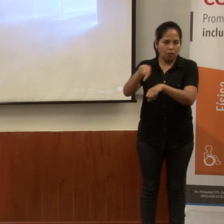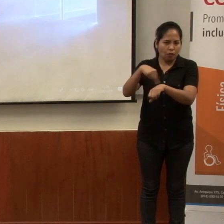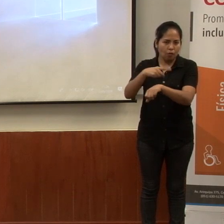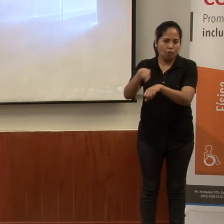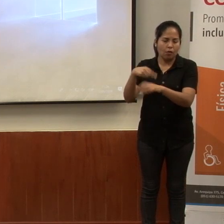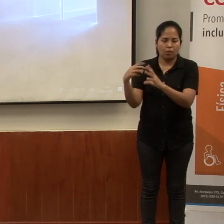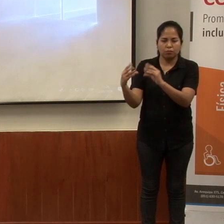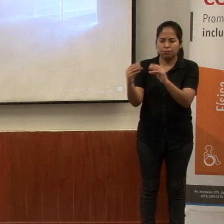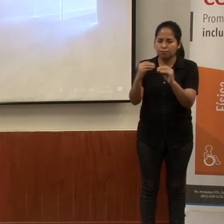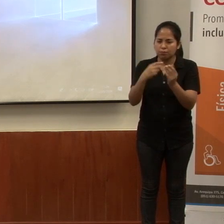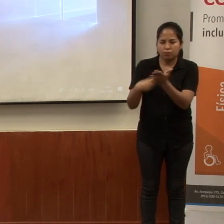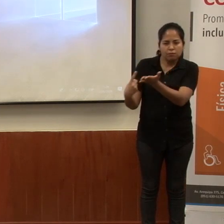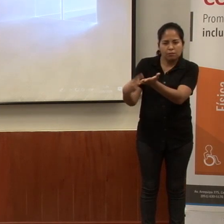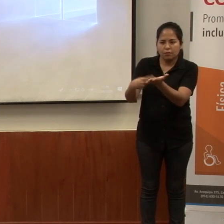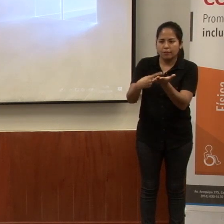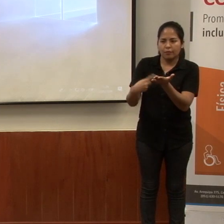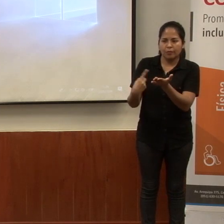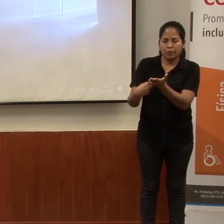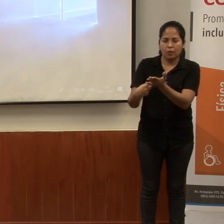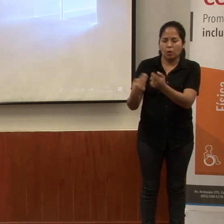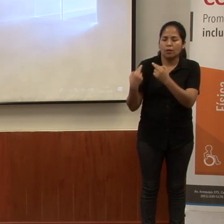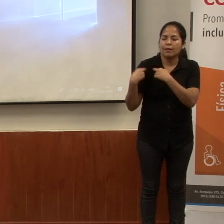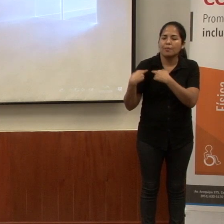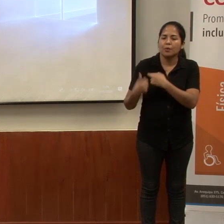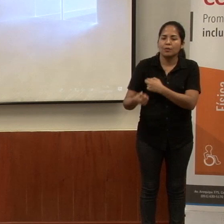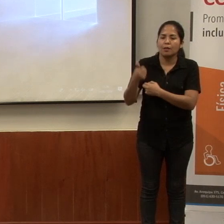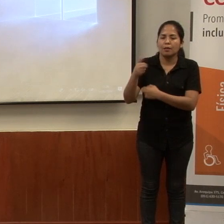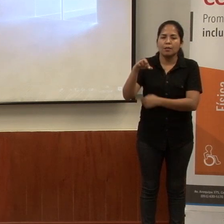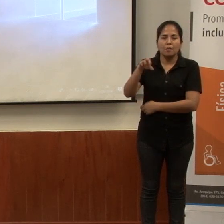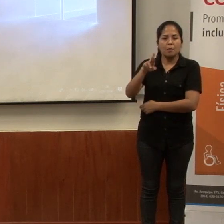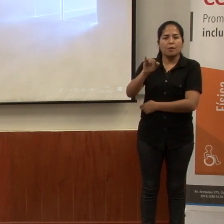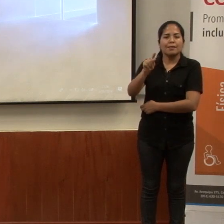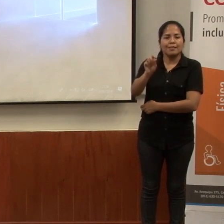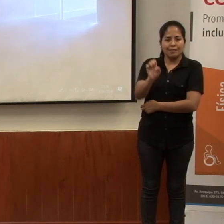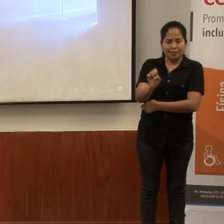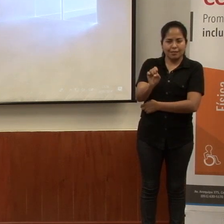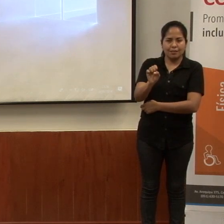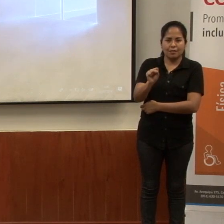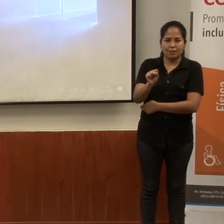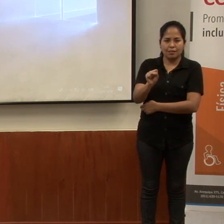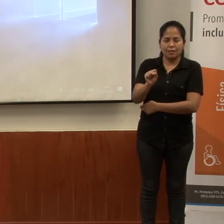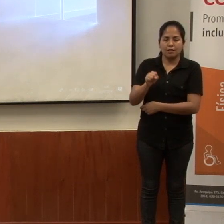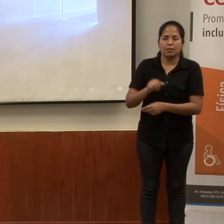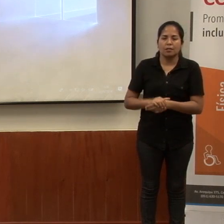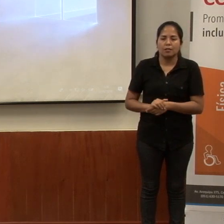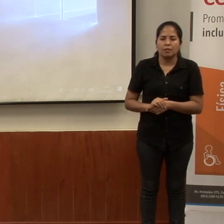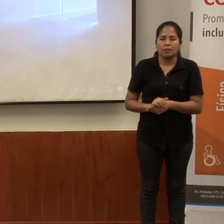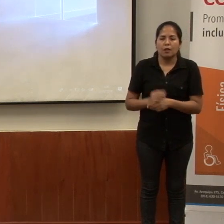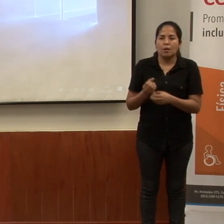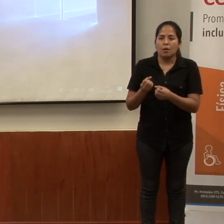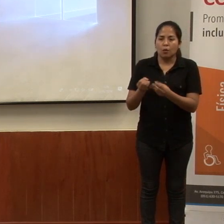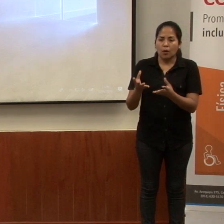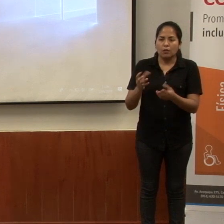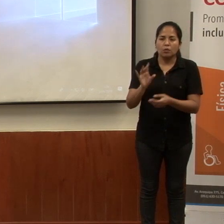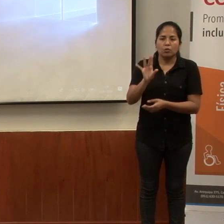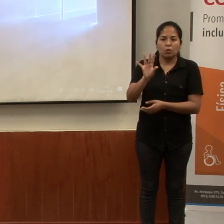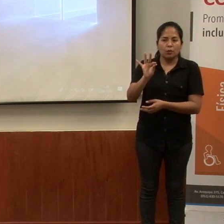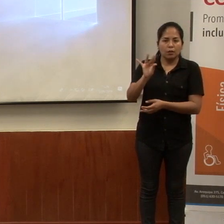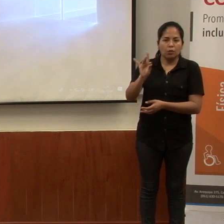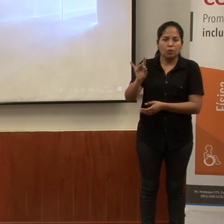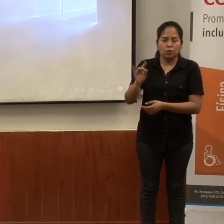de los PRITES. Y hay 98 PRITES. Pero ¿saben cuánta población tienen a cargo?